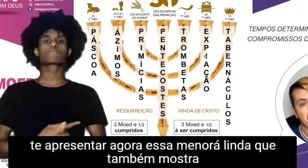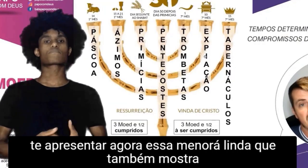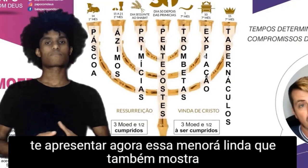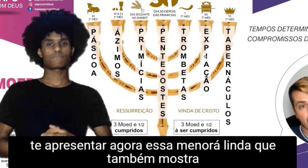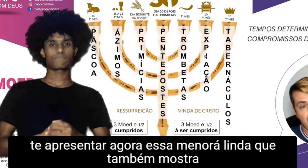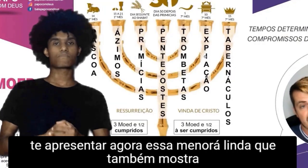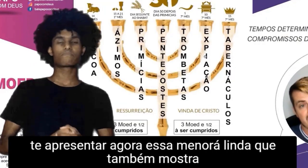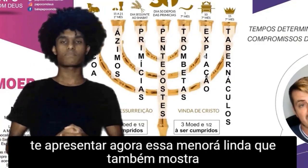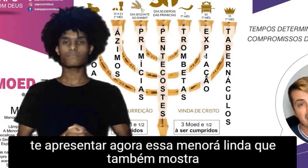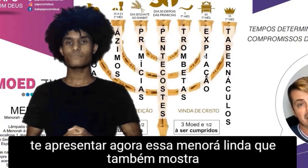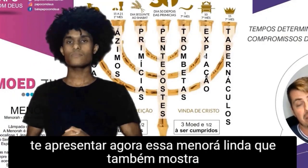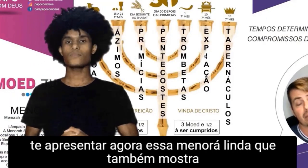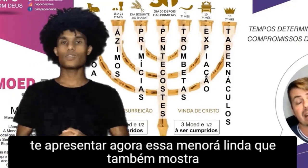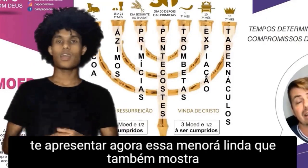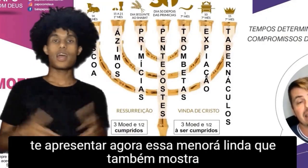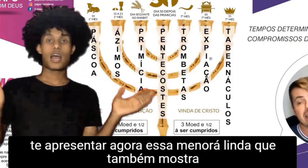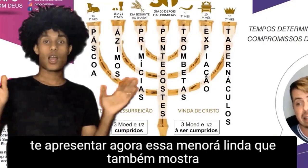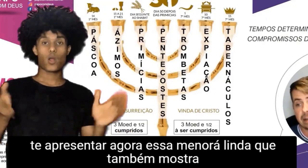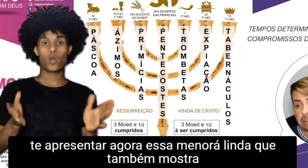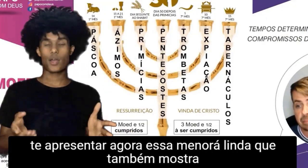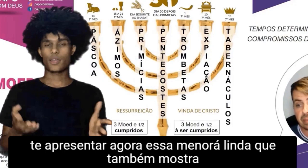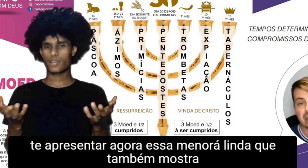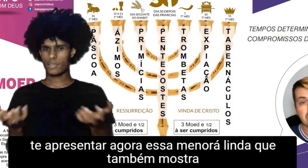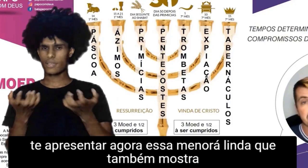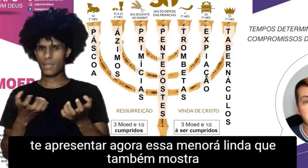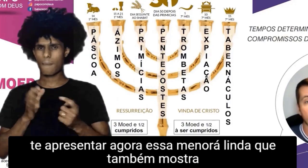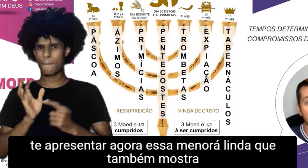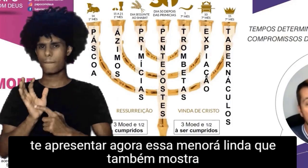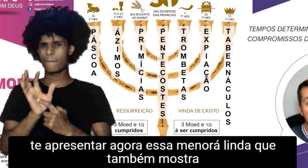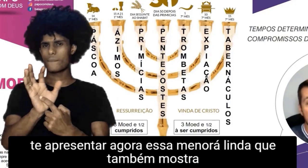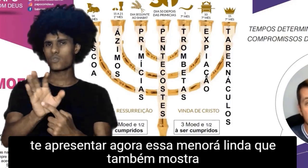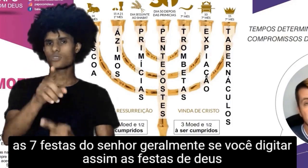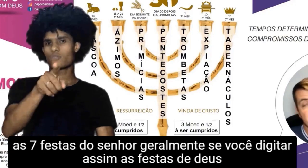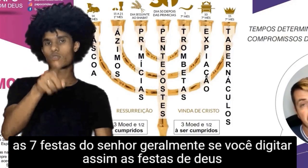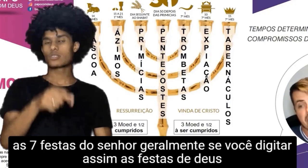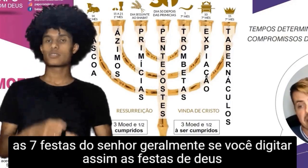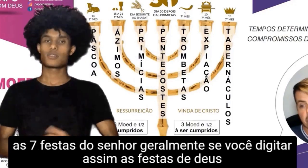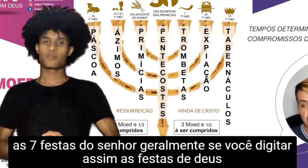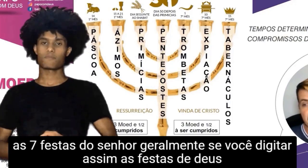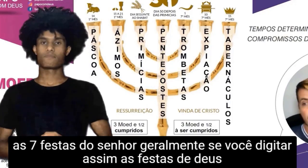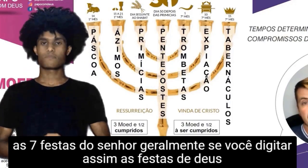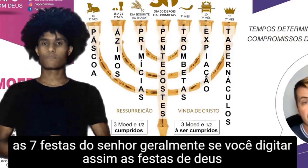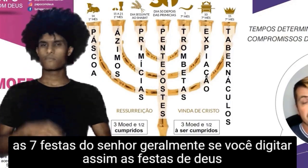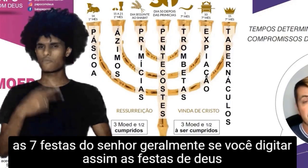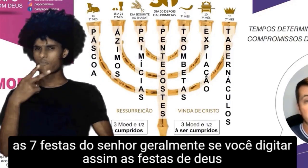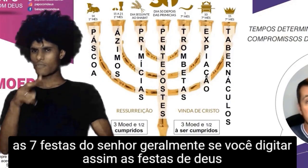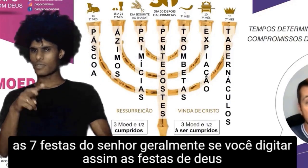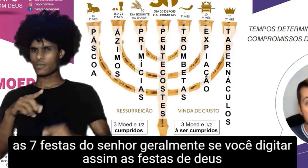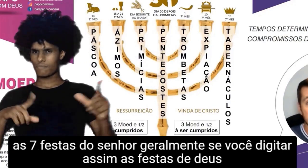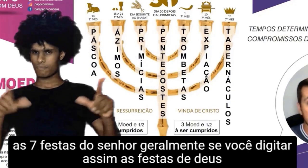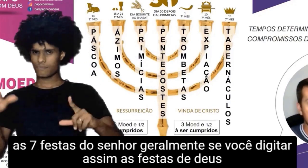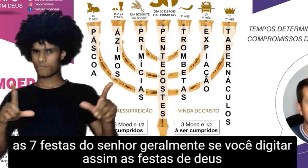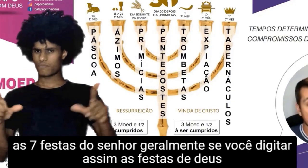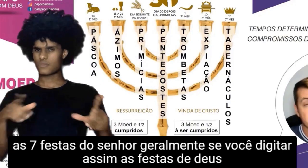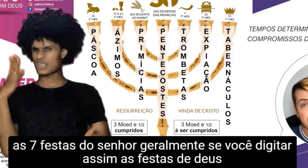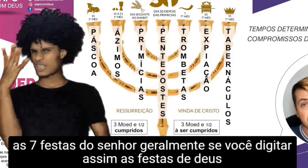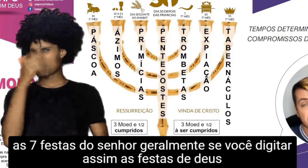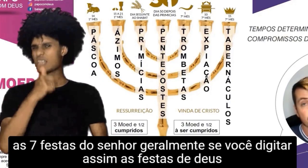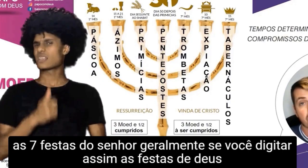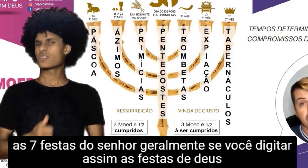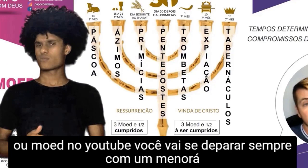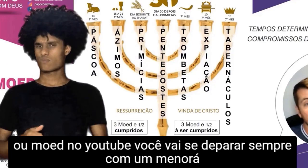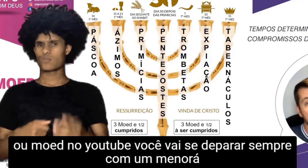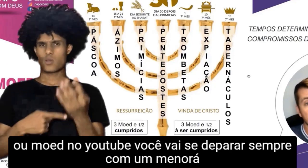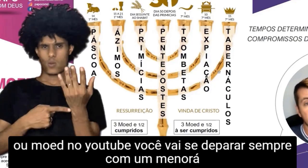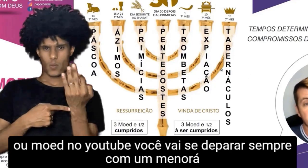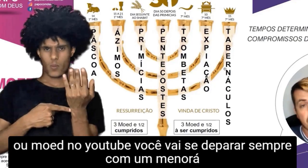te apresentar agora essa menorá linda, que também mostra as 7 festas do Senhor. Geralmente, se você digitar assim, as festas de